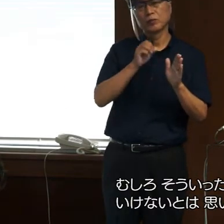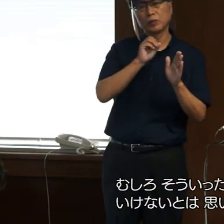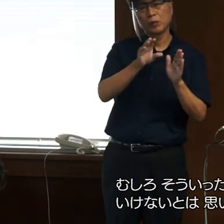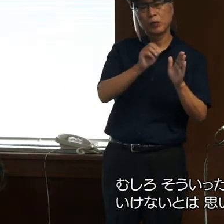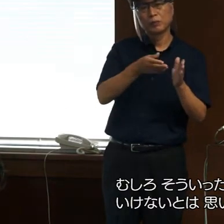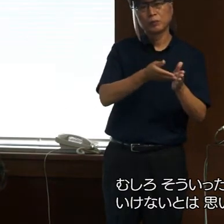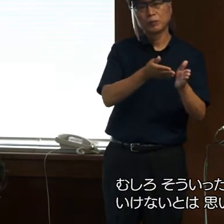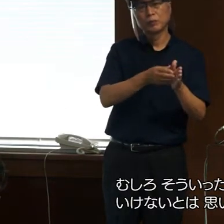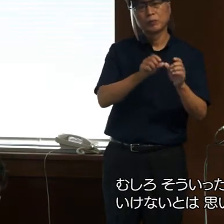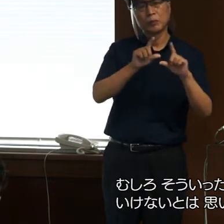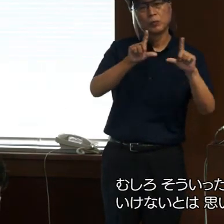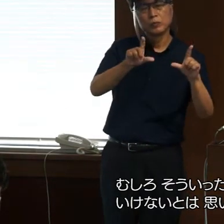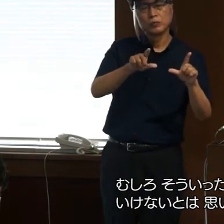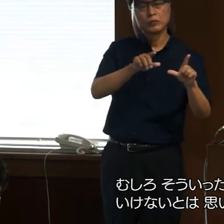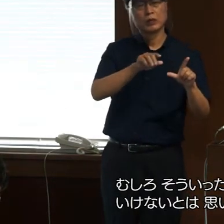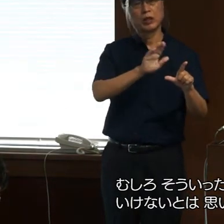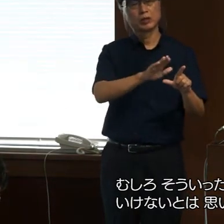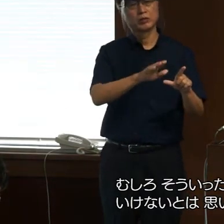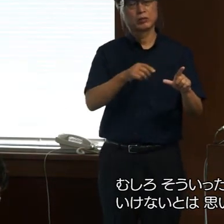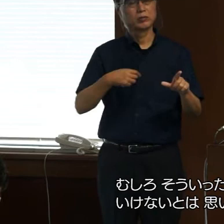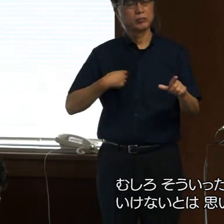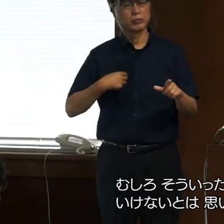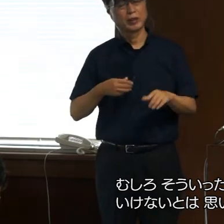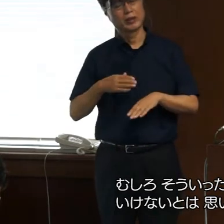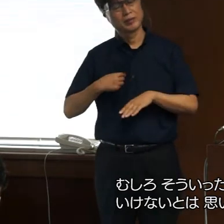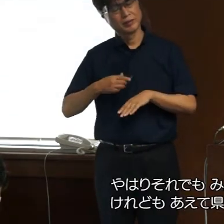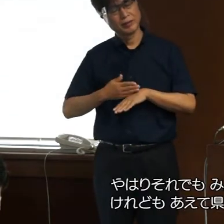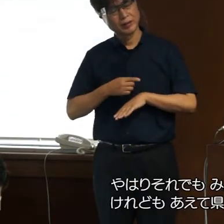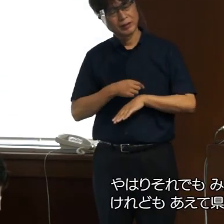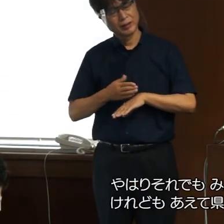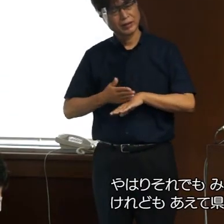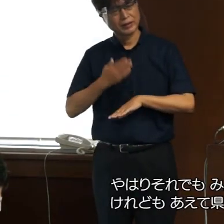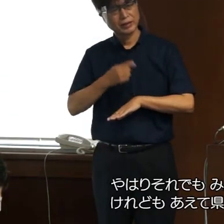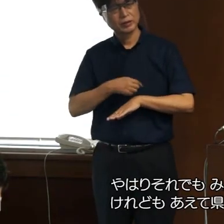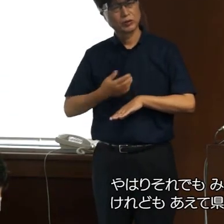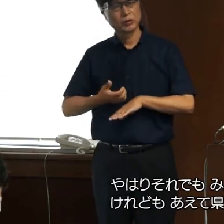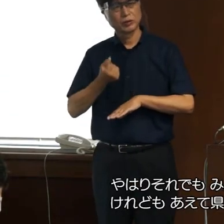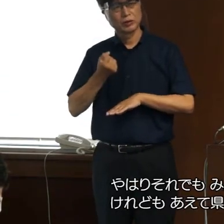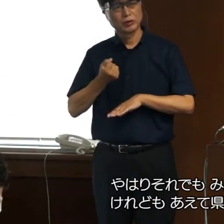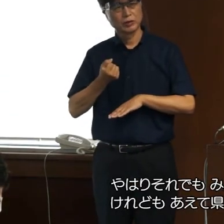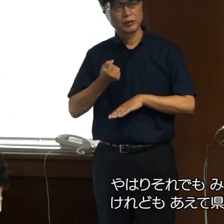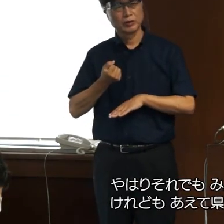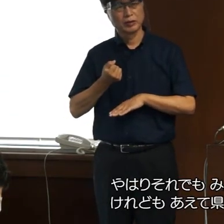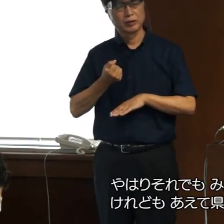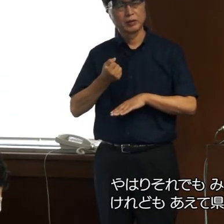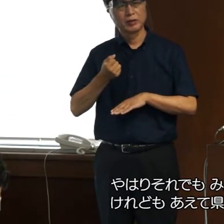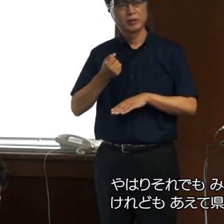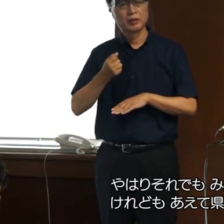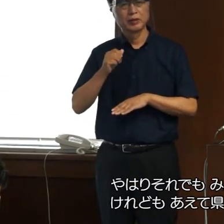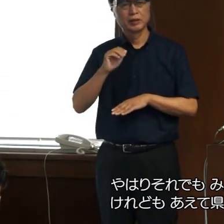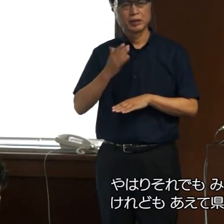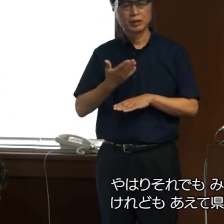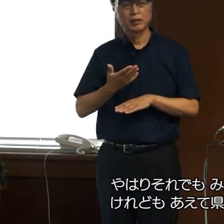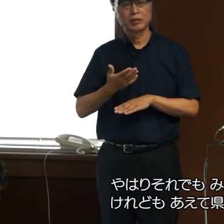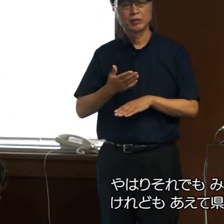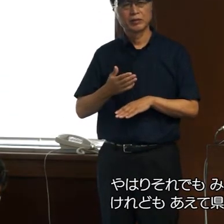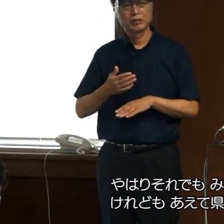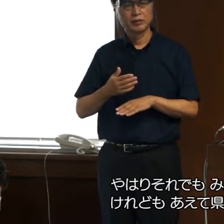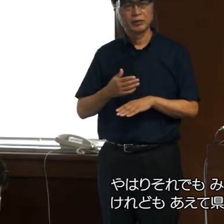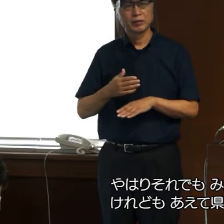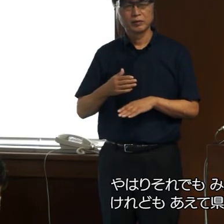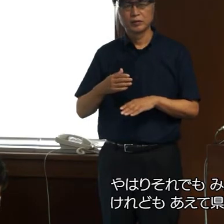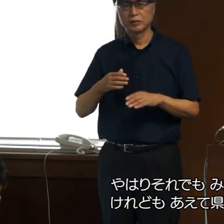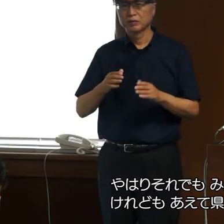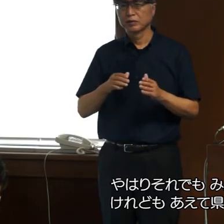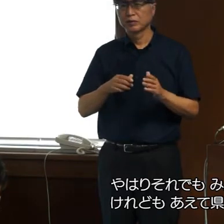むしろそういったところを応援しなければいけないと思いますけれども、やはりそれでもみんなもう分